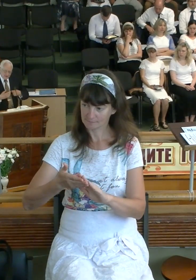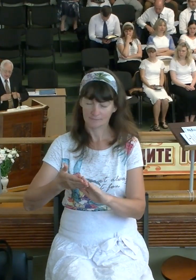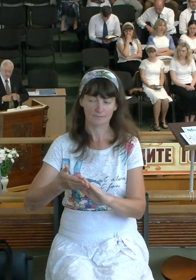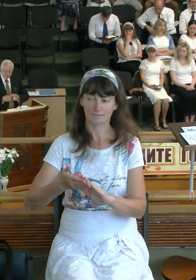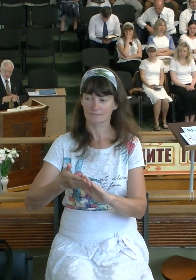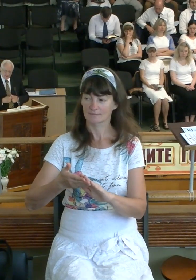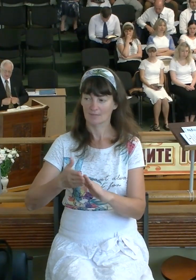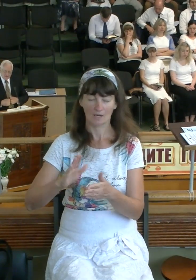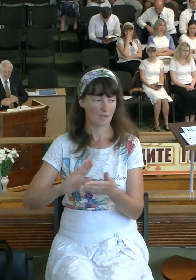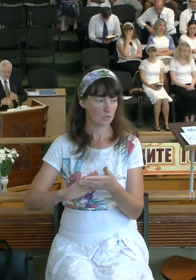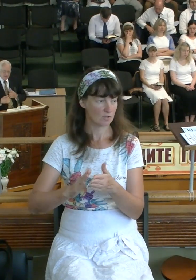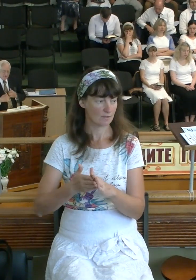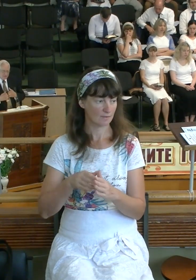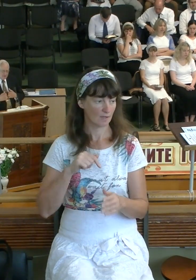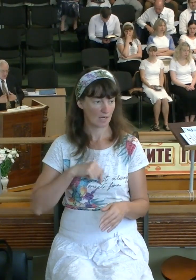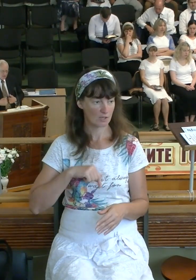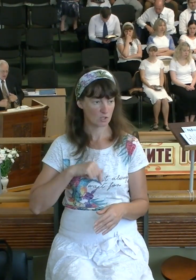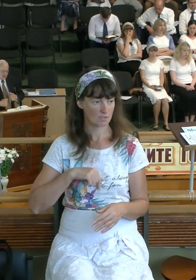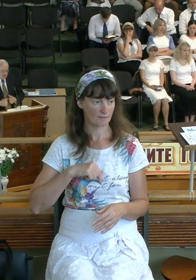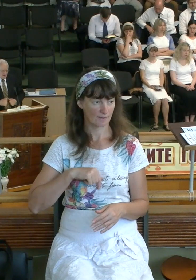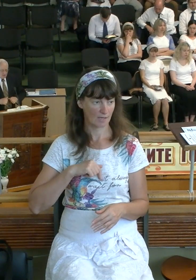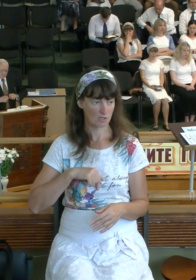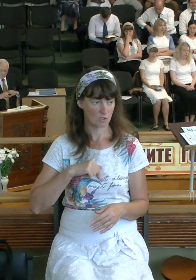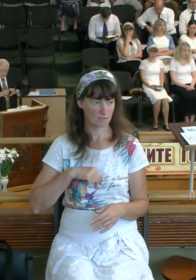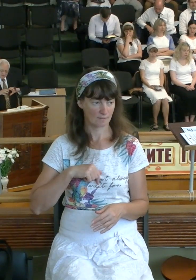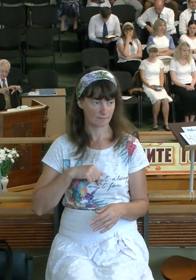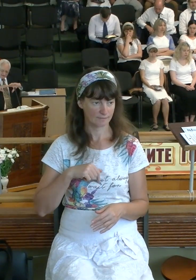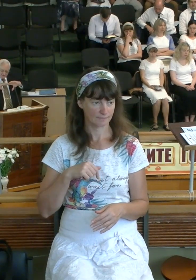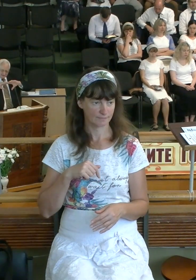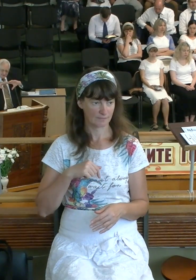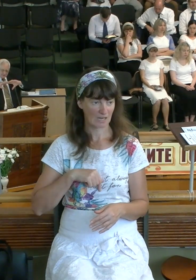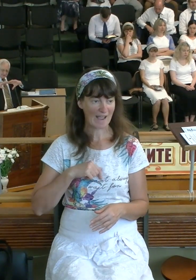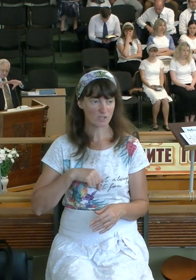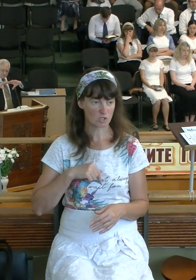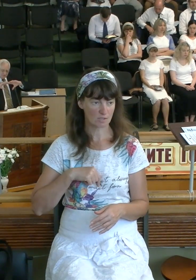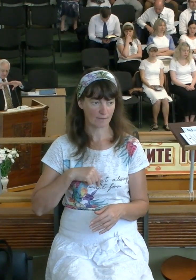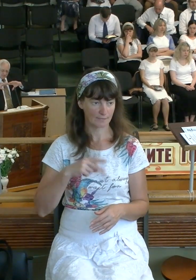Отец Небесный, когда мы читаем Библию, Отец,